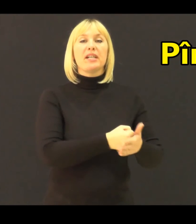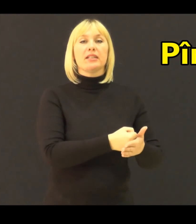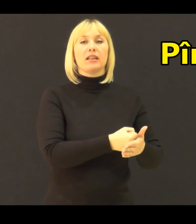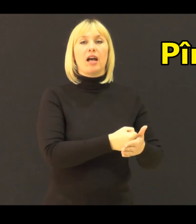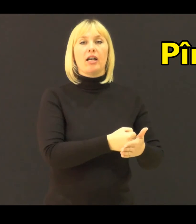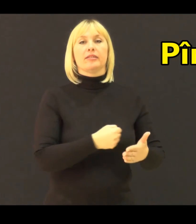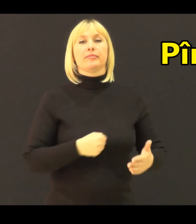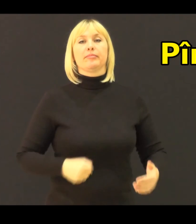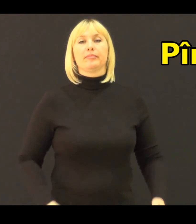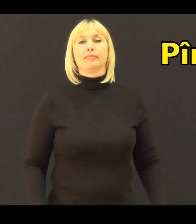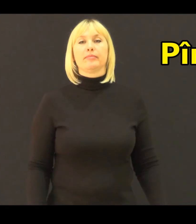Până la.